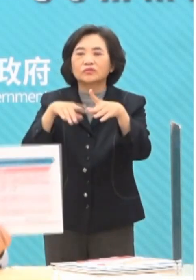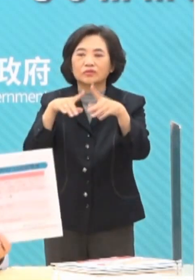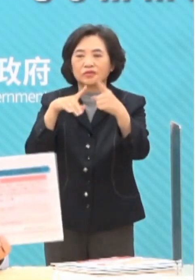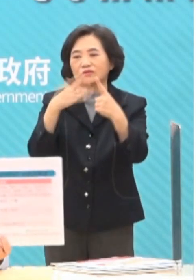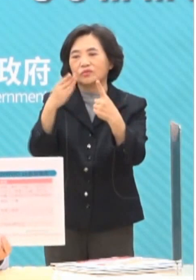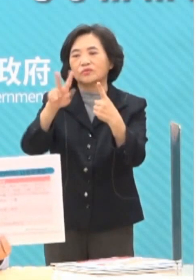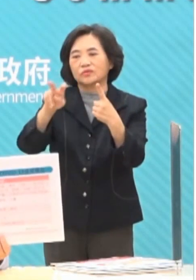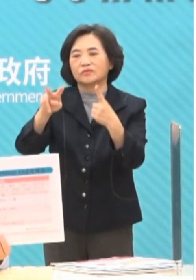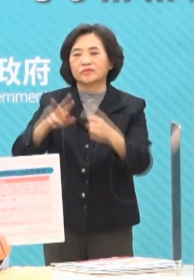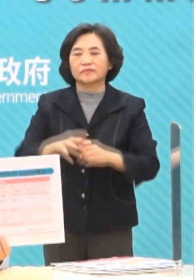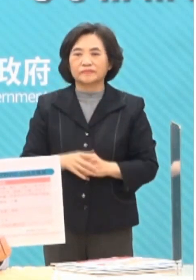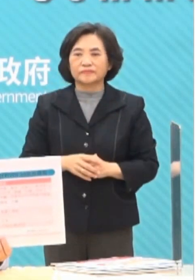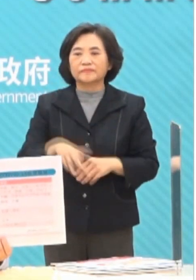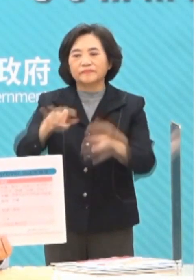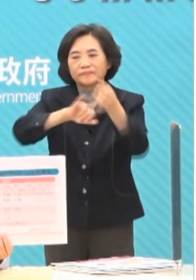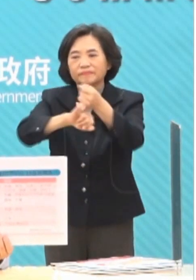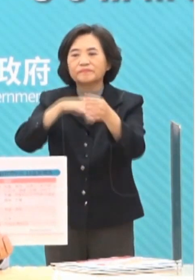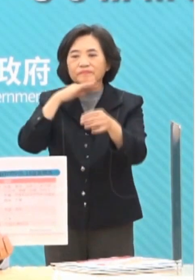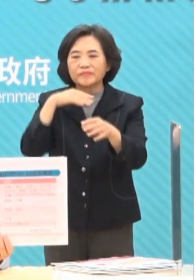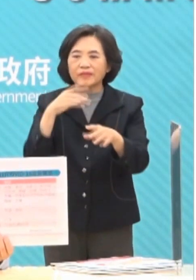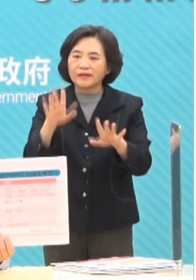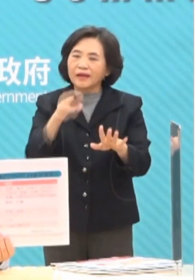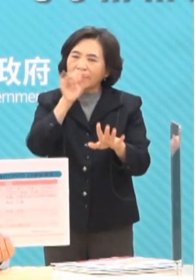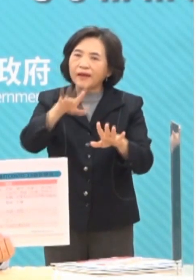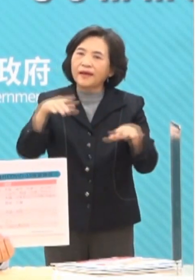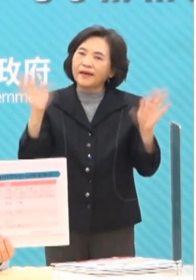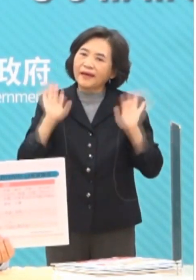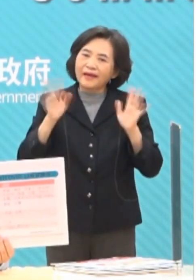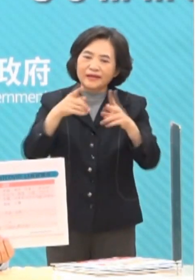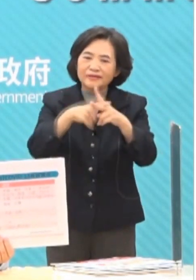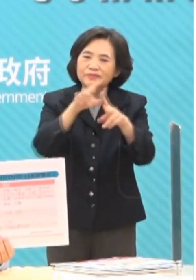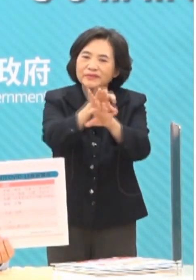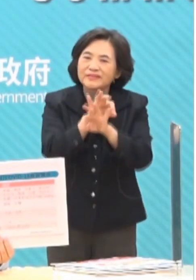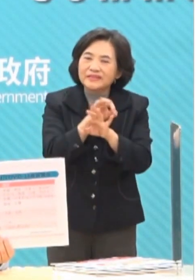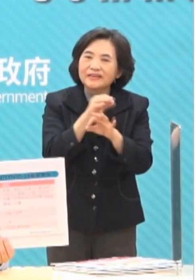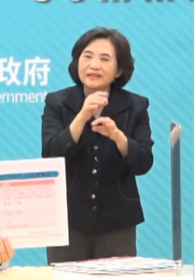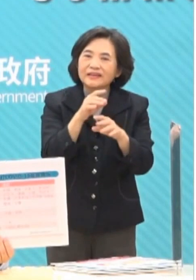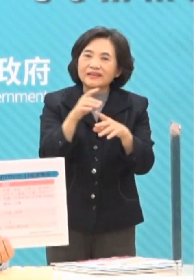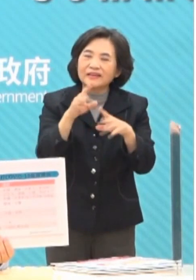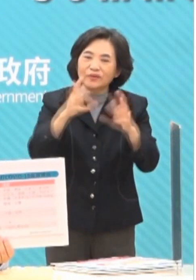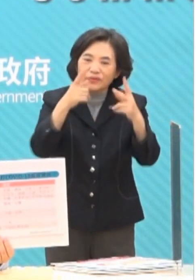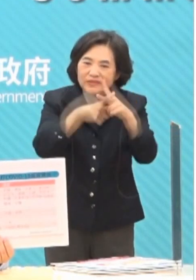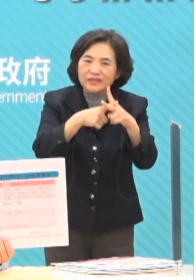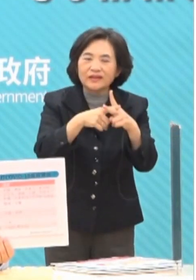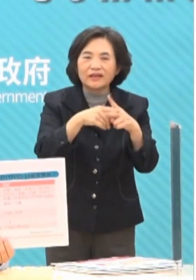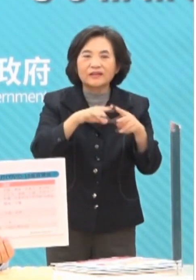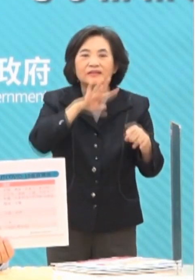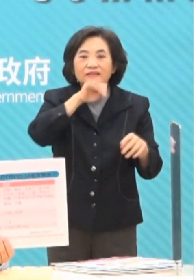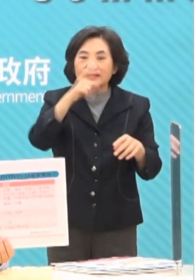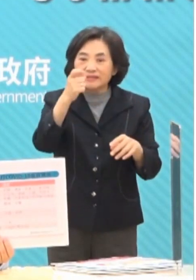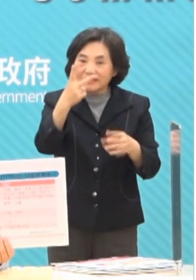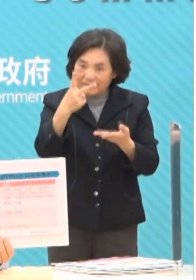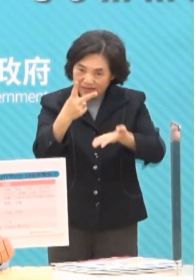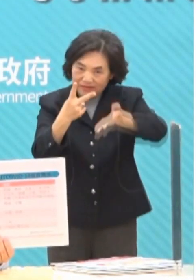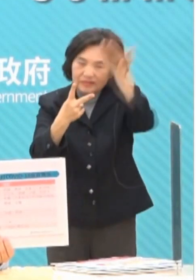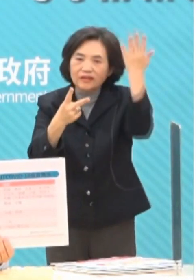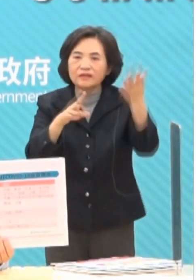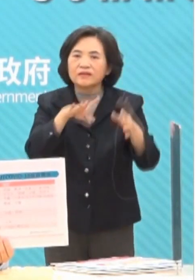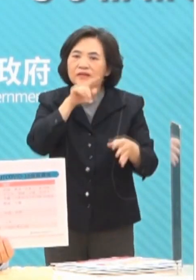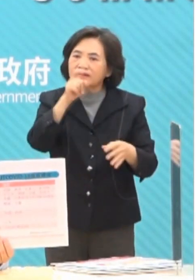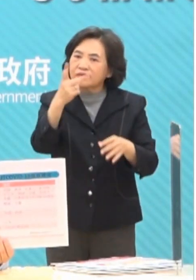中央需要思考的是，到底我们小学生要不要打？因为我们目前是打到12岁，国中以上打。不过我